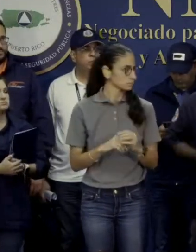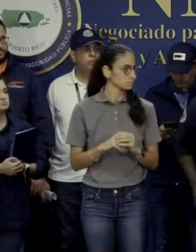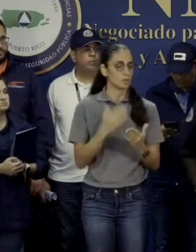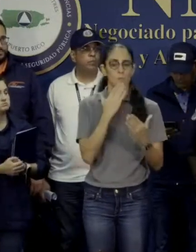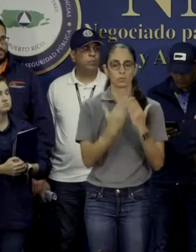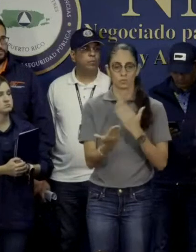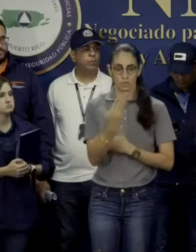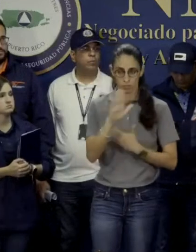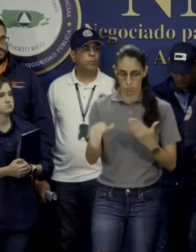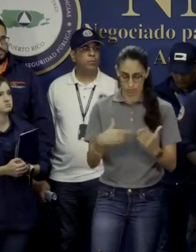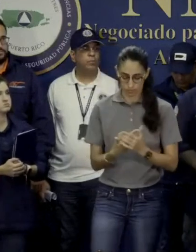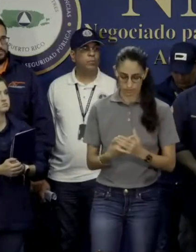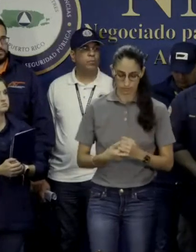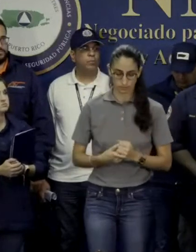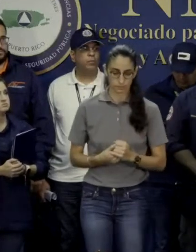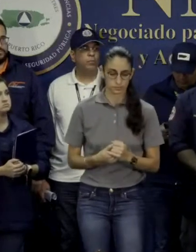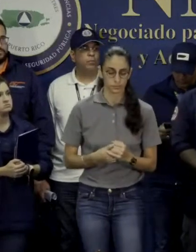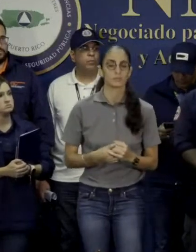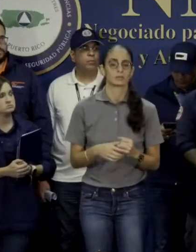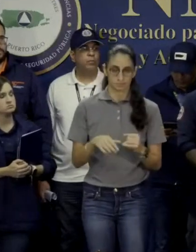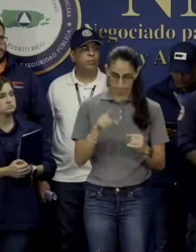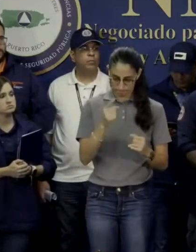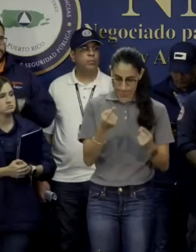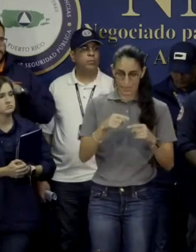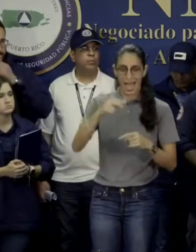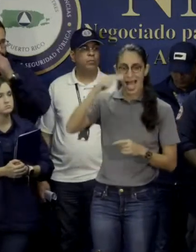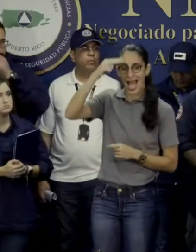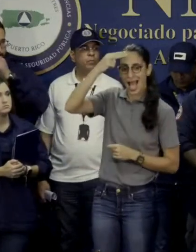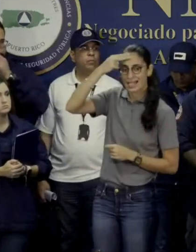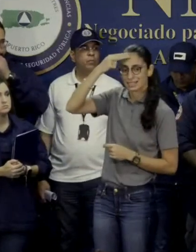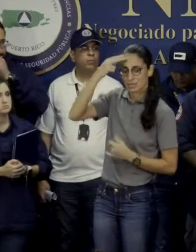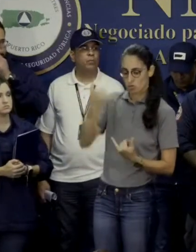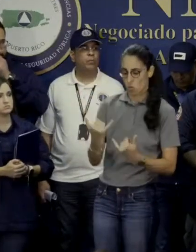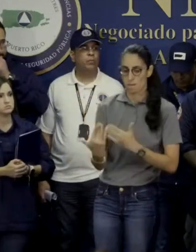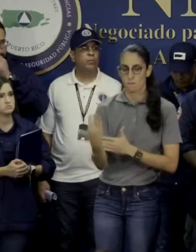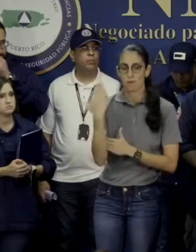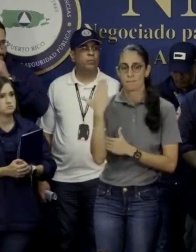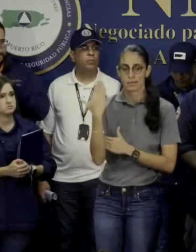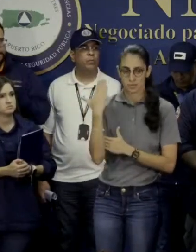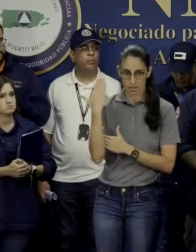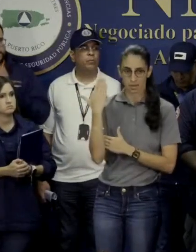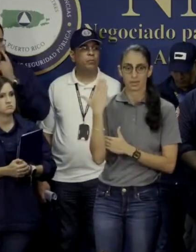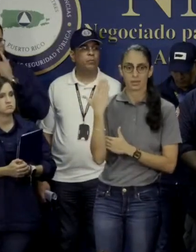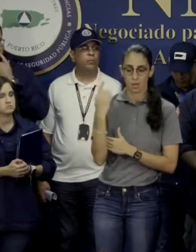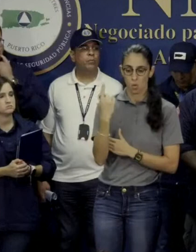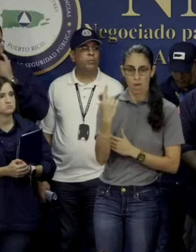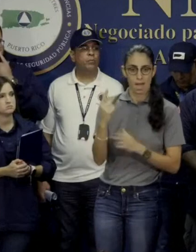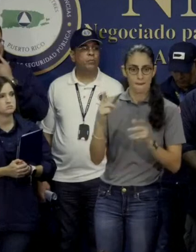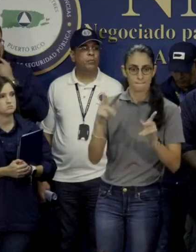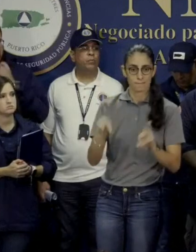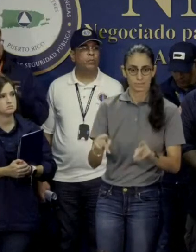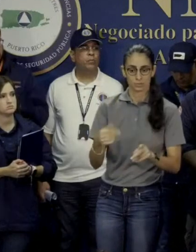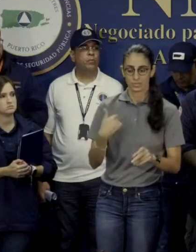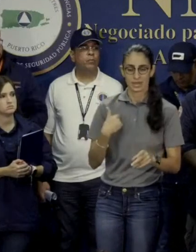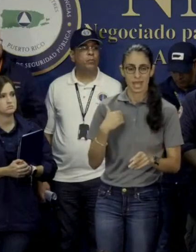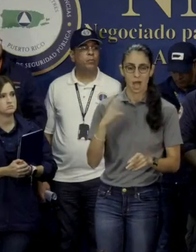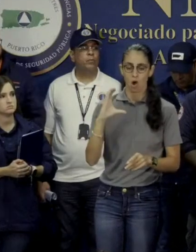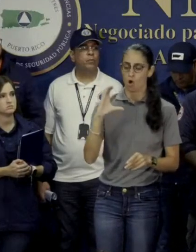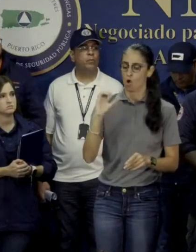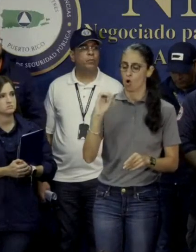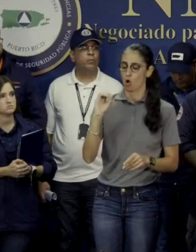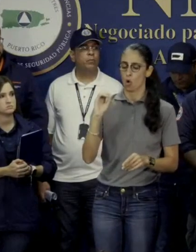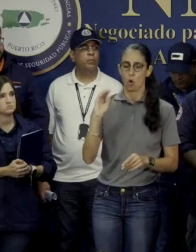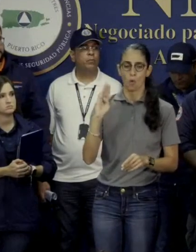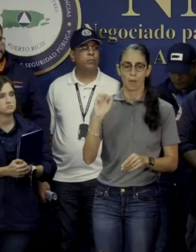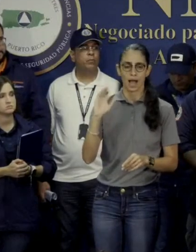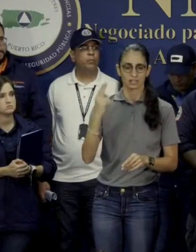Buenos días a todos. Sí, surgió un evento en Atillo, en horas de la mañana. Una persona tenía una covacha cerca